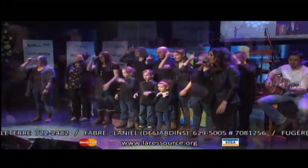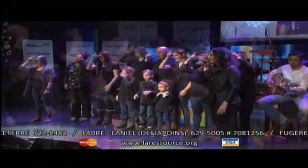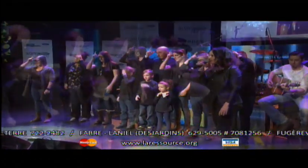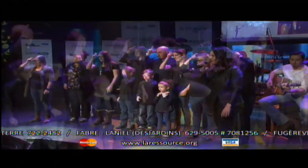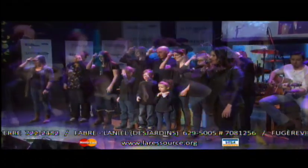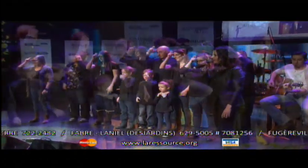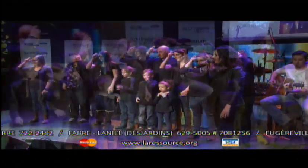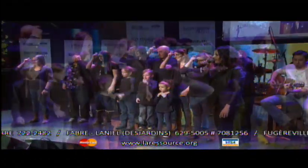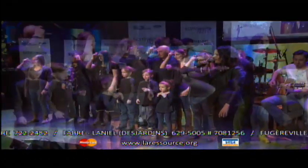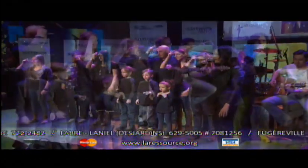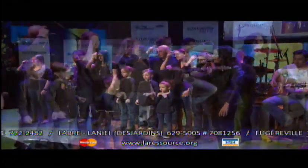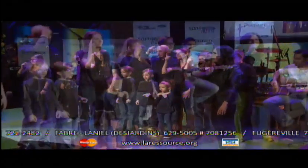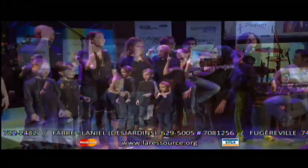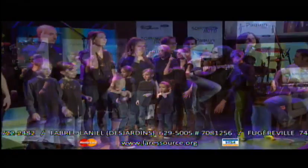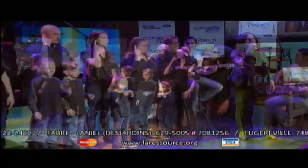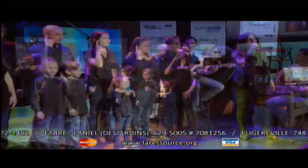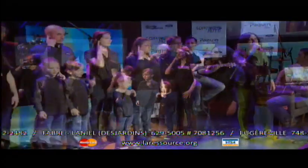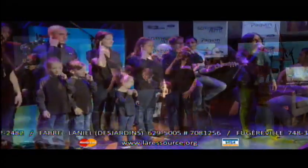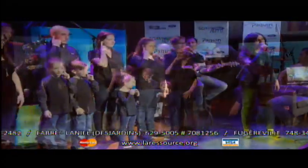se doutait,